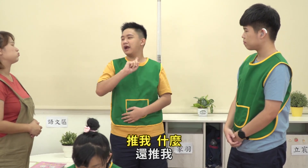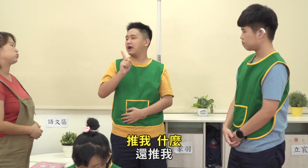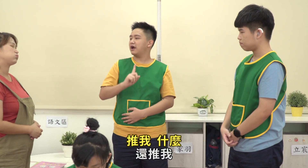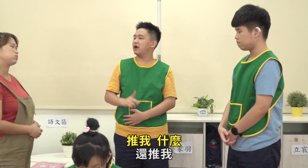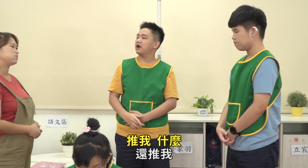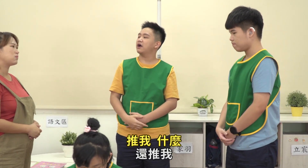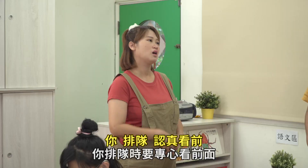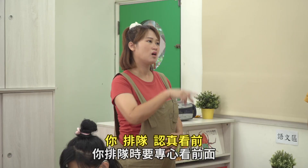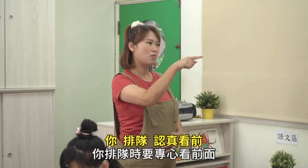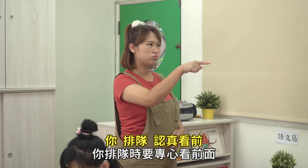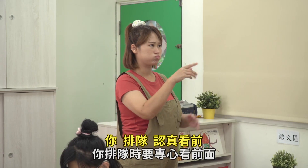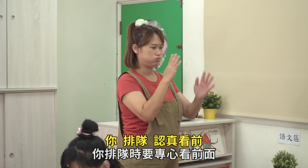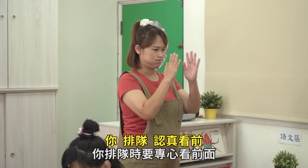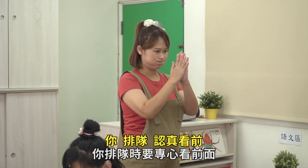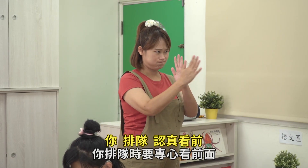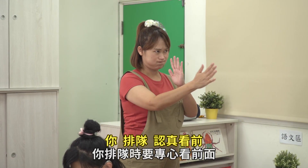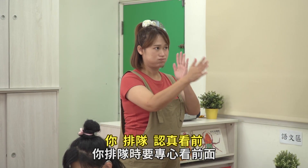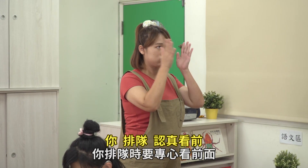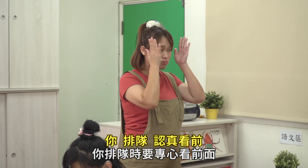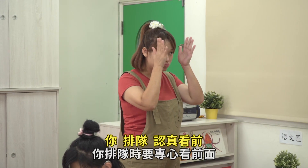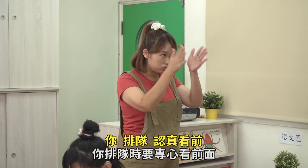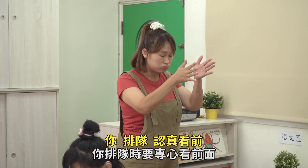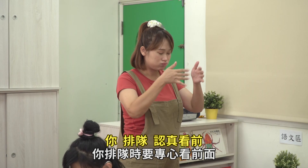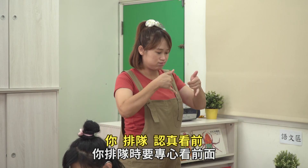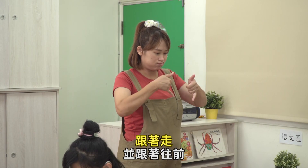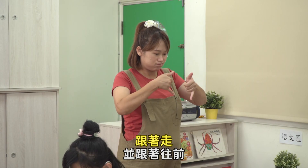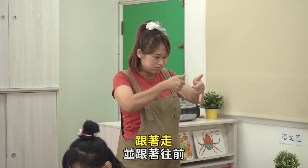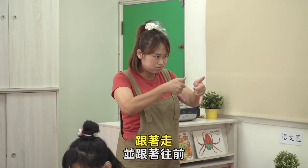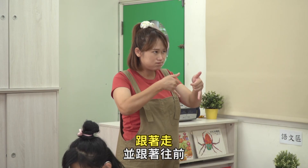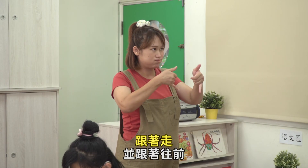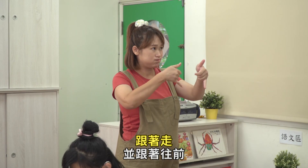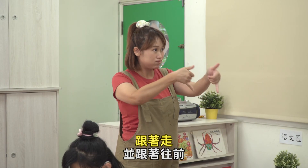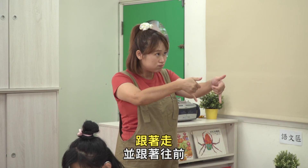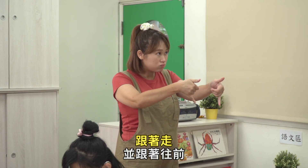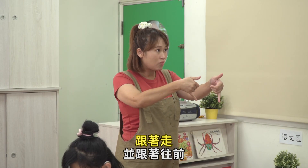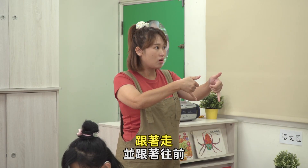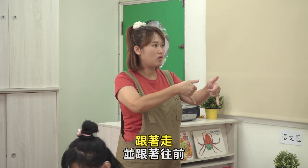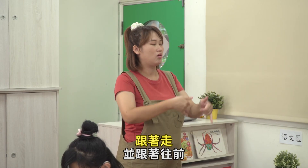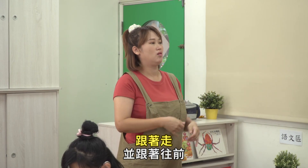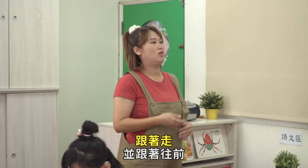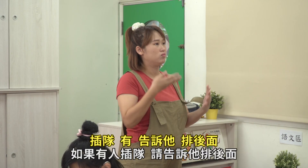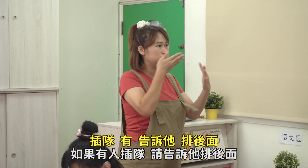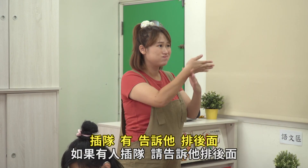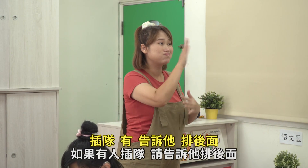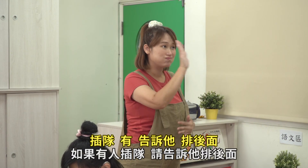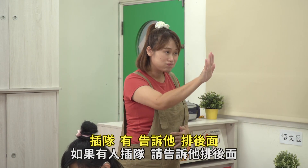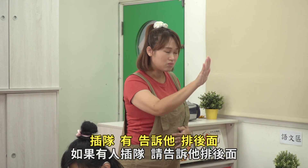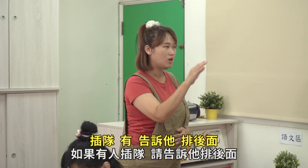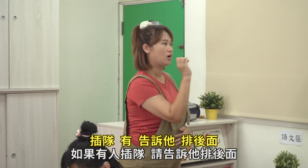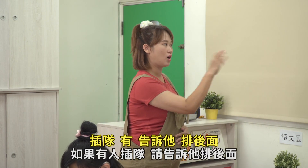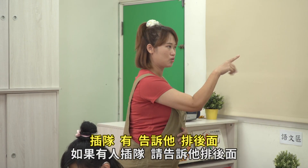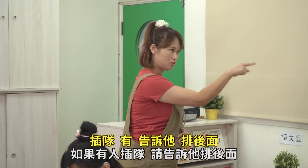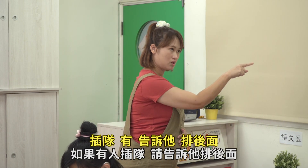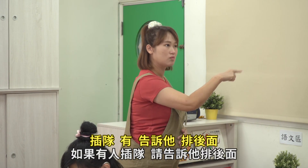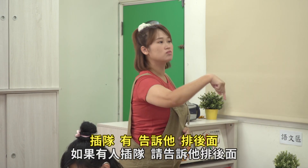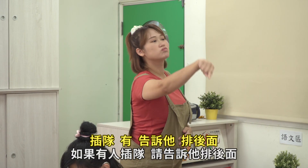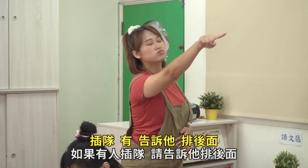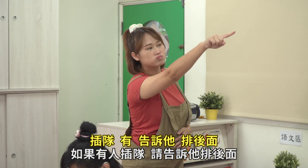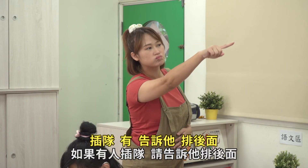我。 你排队时要专心看前面，并跟着往前。如果有人插队，请告诉他排